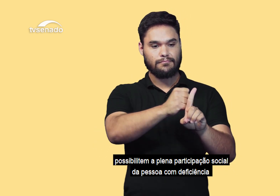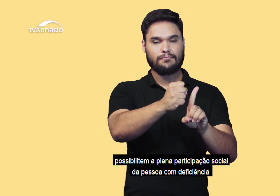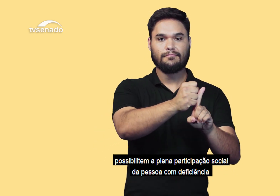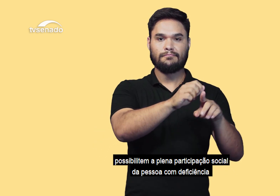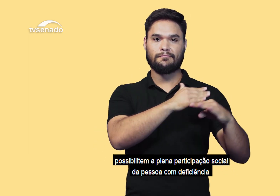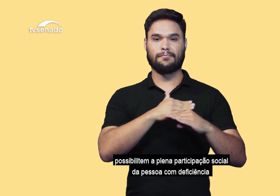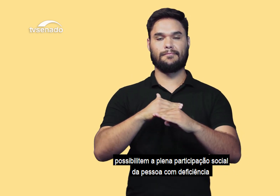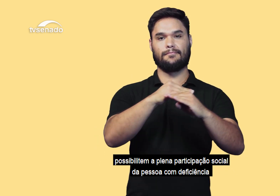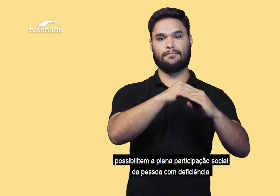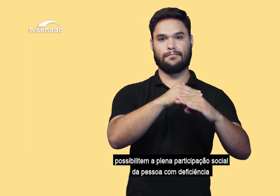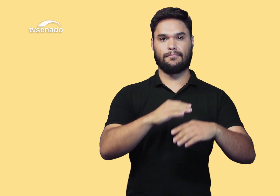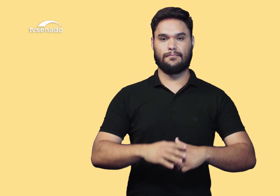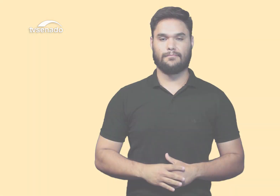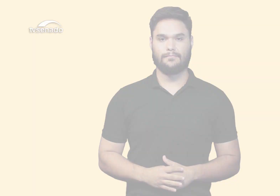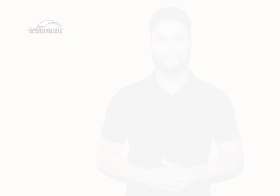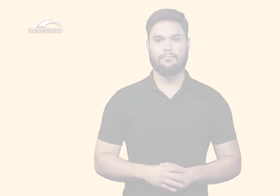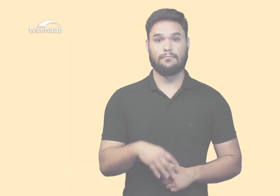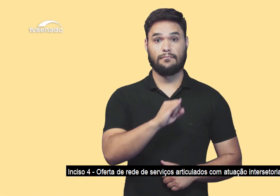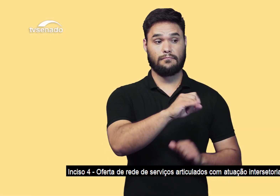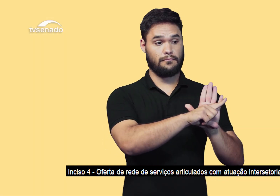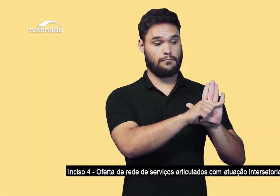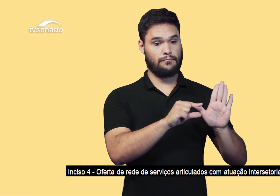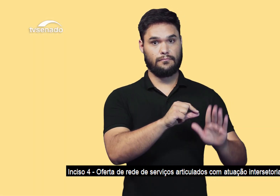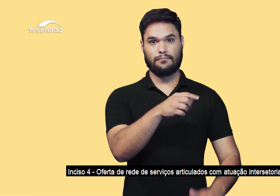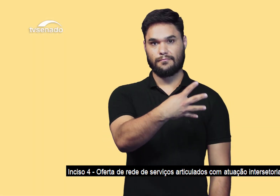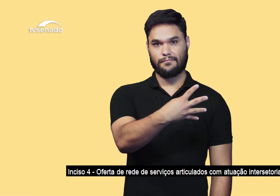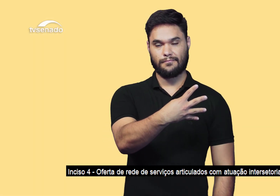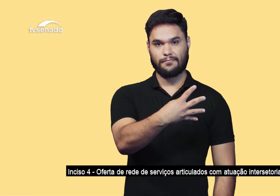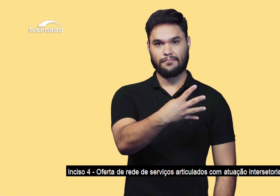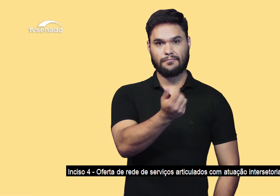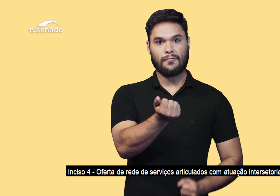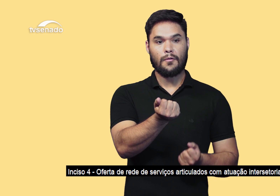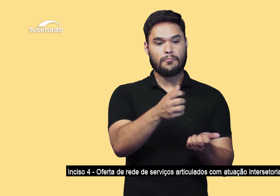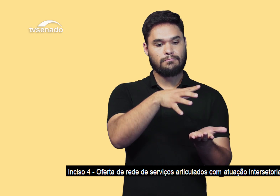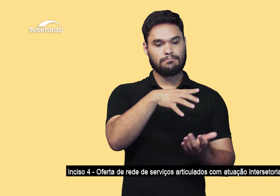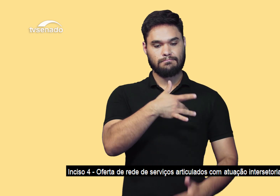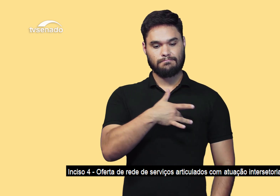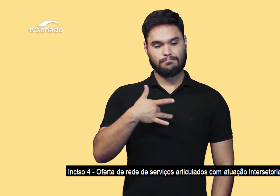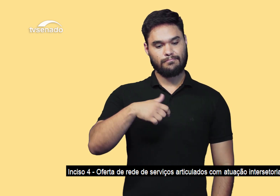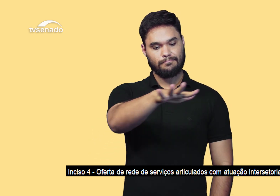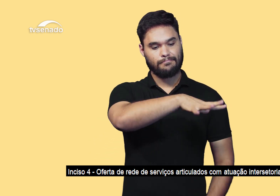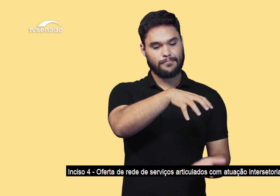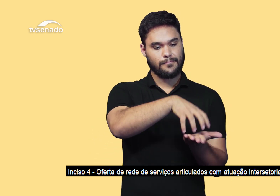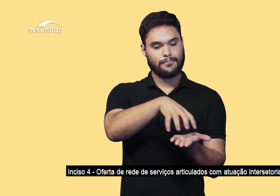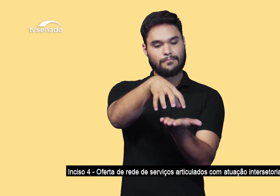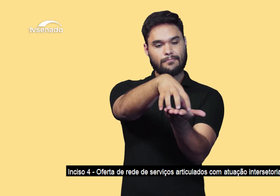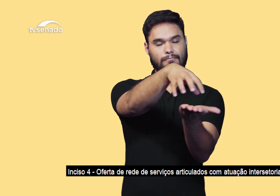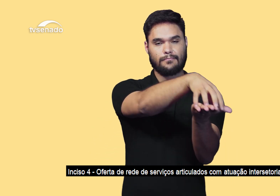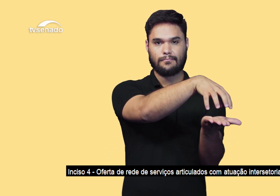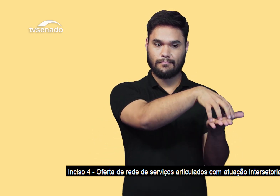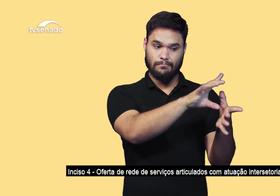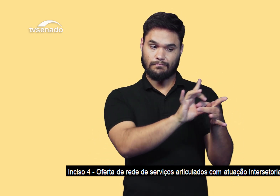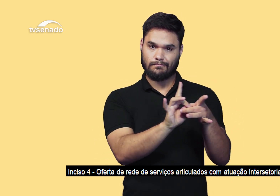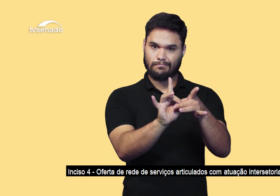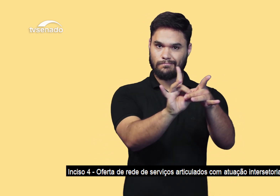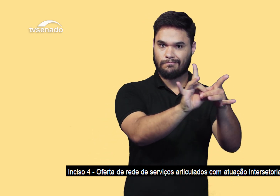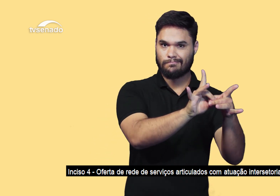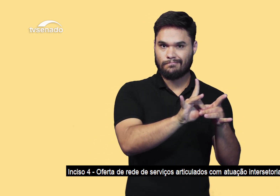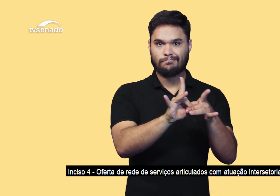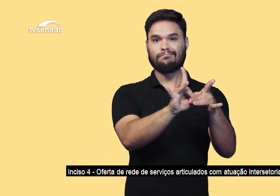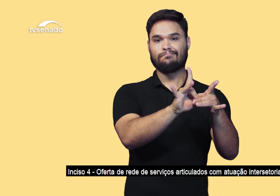pessoa com deficiência. Inciso 4. Oferta de rede de serviços articulados com atuação